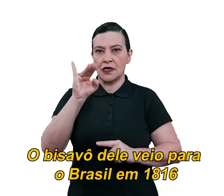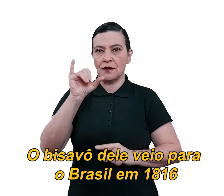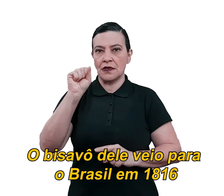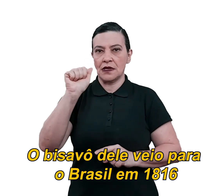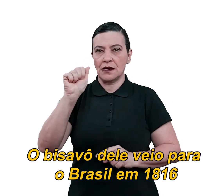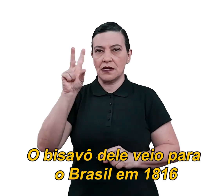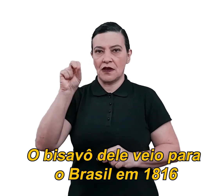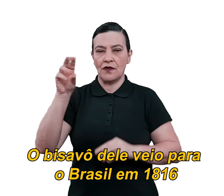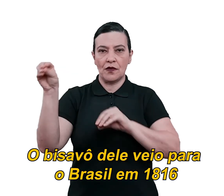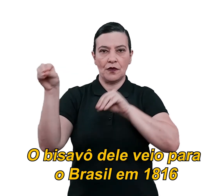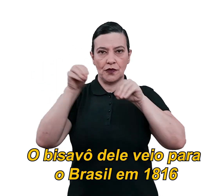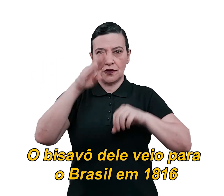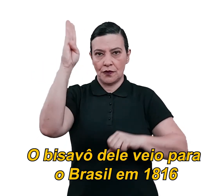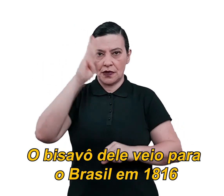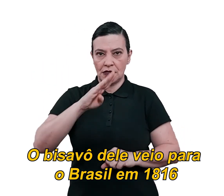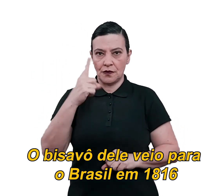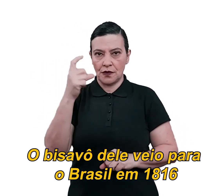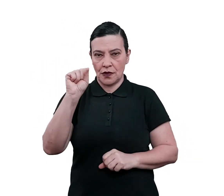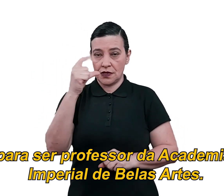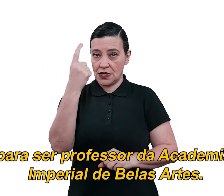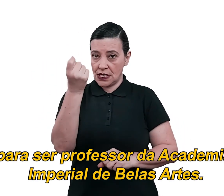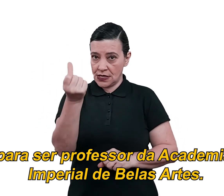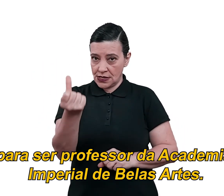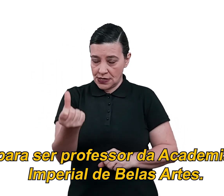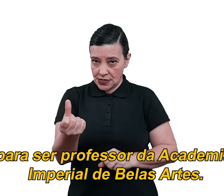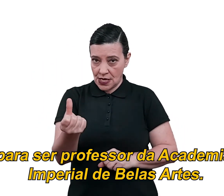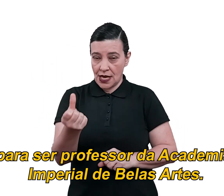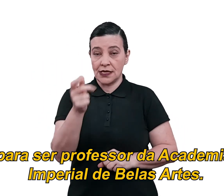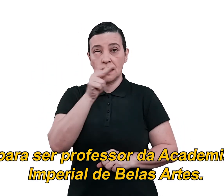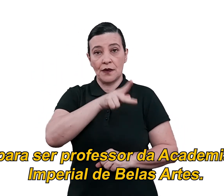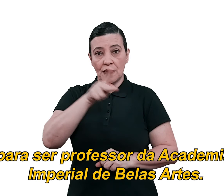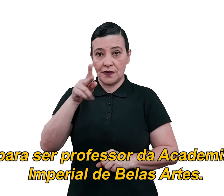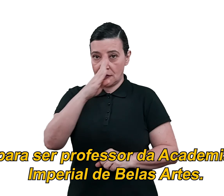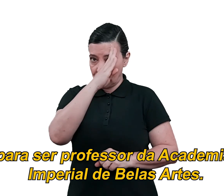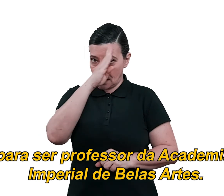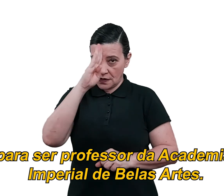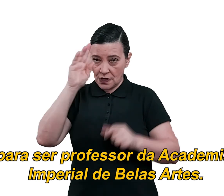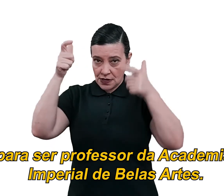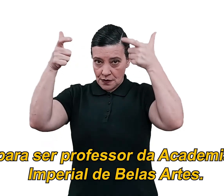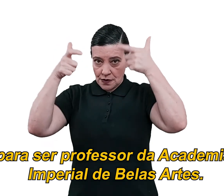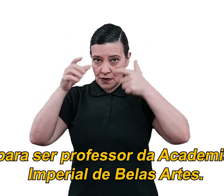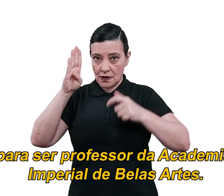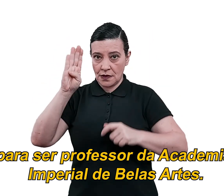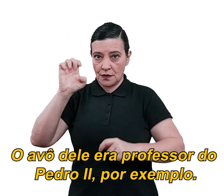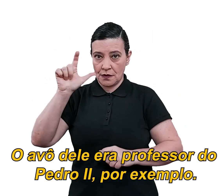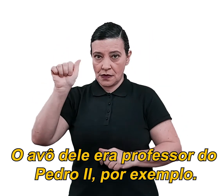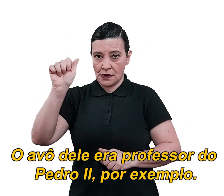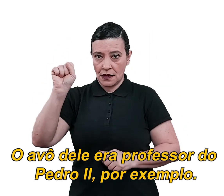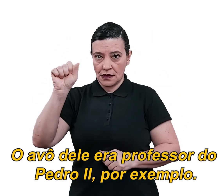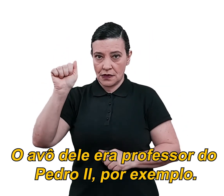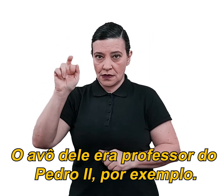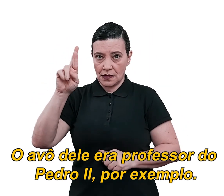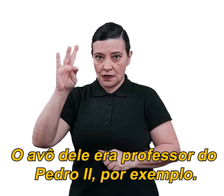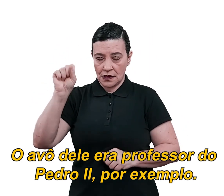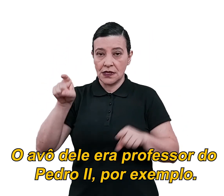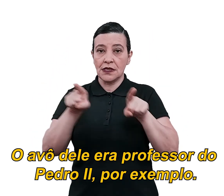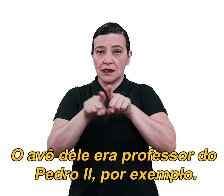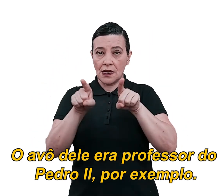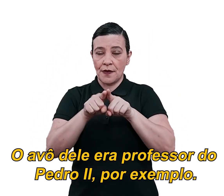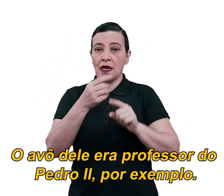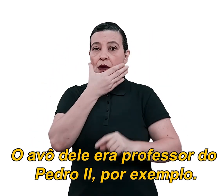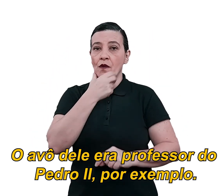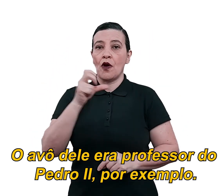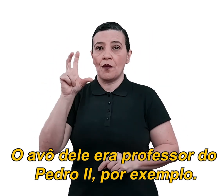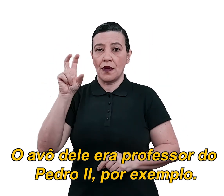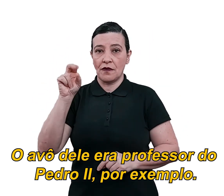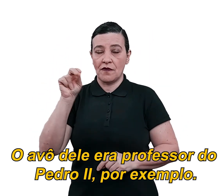para o Brasil em 1816, vai ser, né, professor da Academia Imperial de Belas Artes, o avô dele é professor